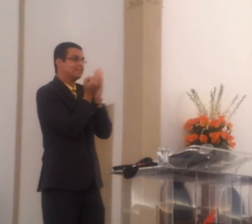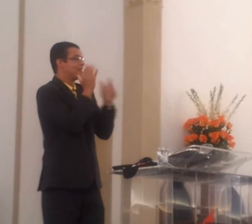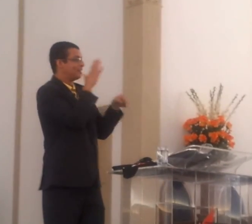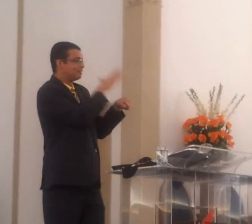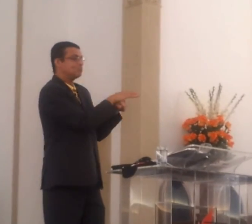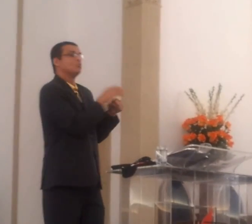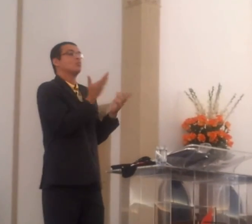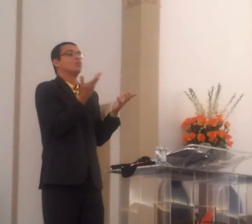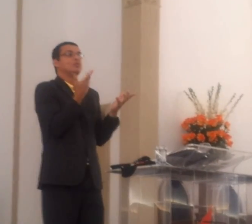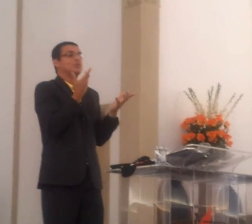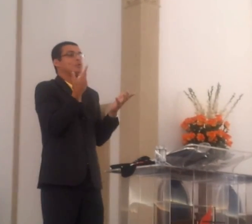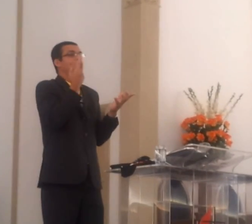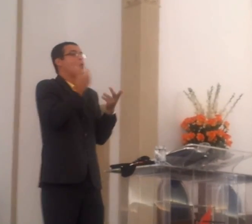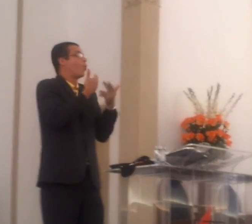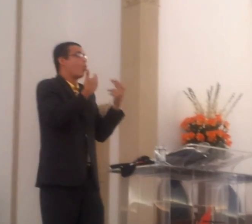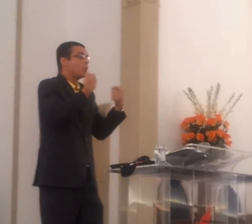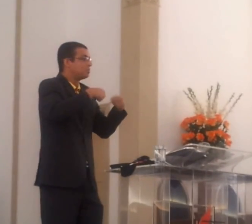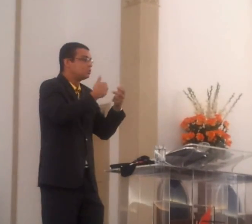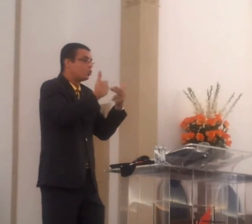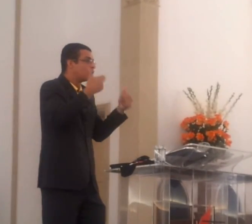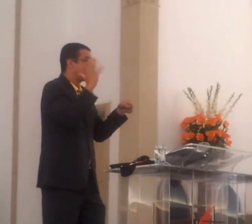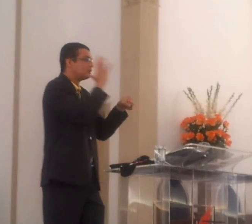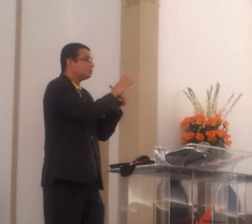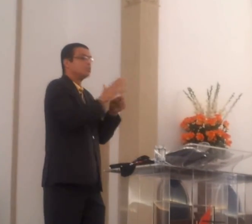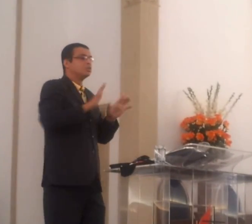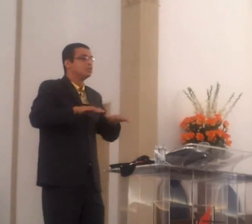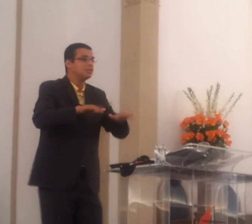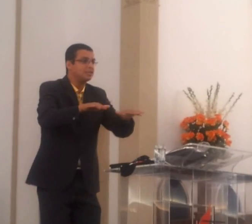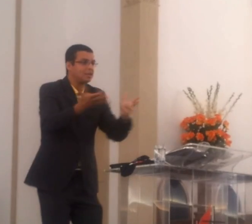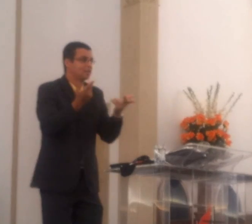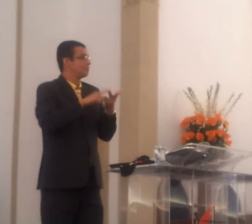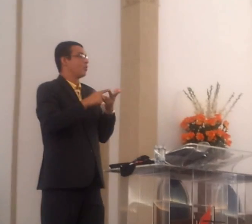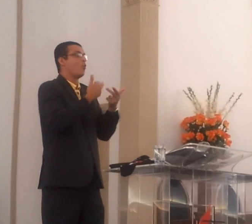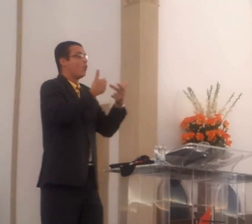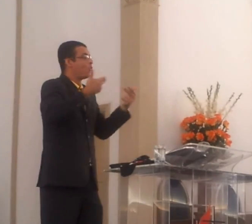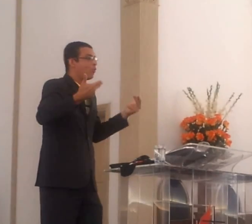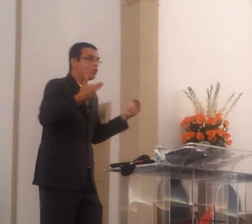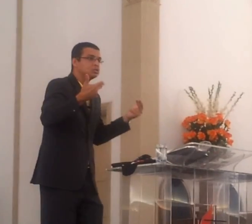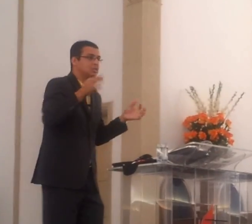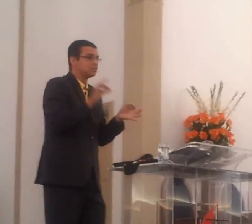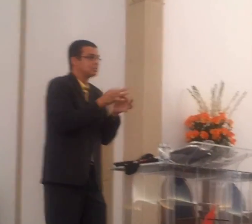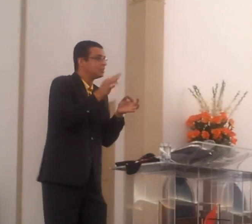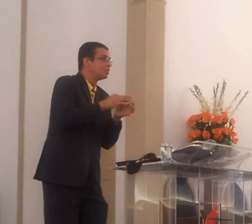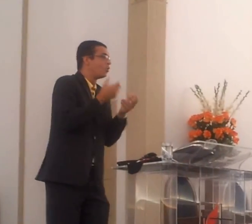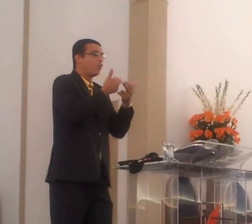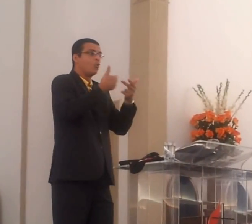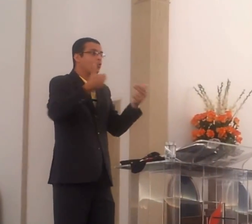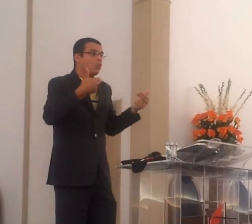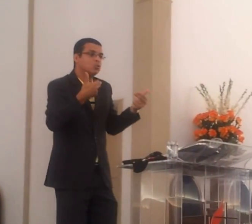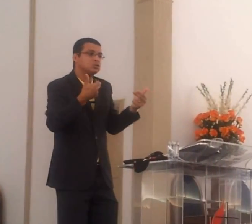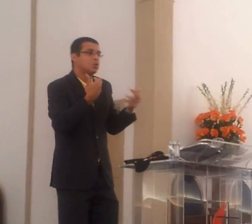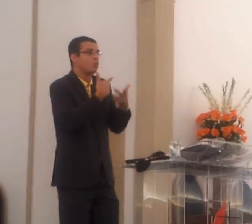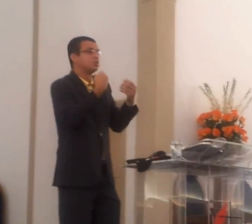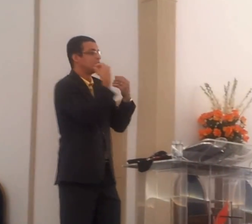ora, interceda, você vai aprender, você tem uma instituição, vai falar com você, vai te ensinar, as pessoas que trabalham no ministério, você pode fazer um trabalho no ministério,